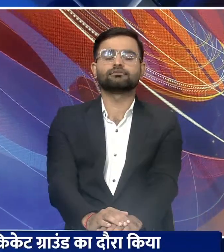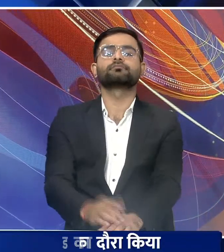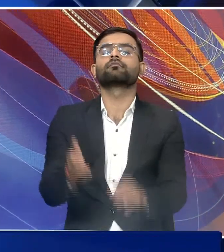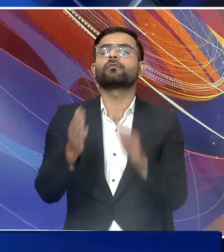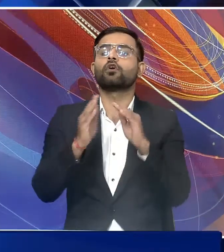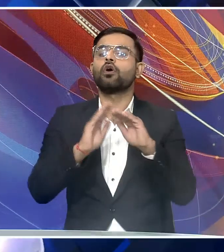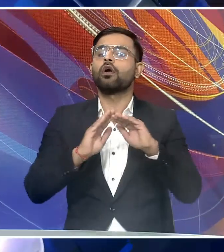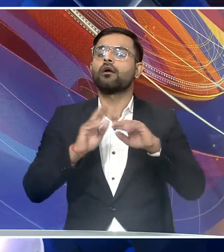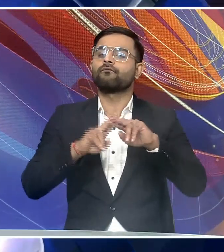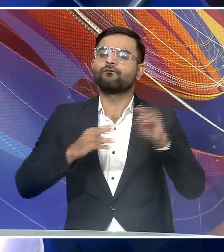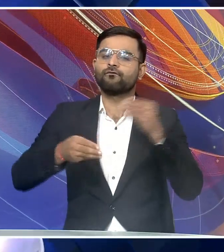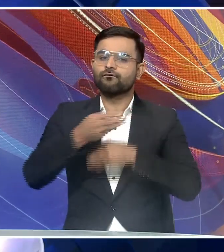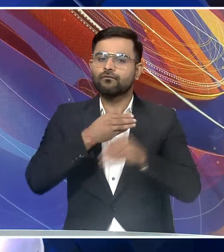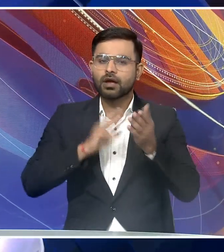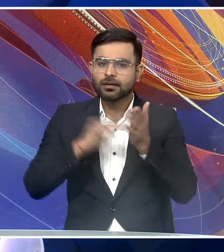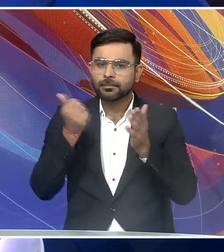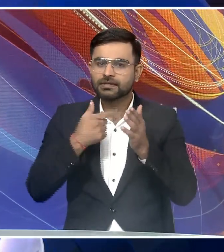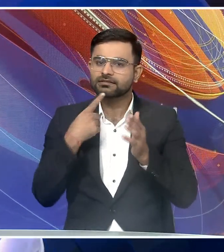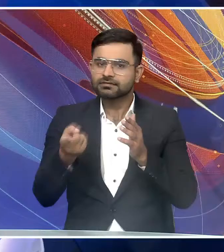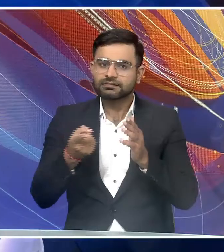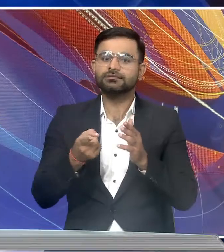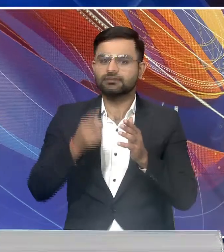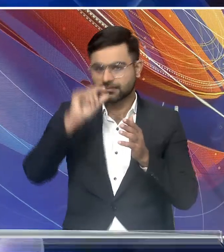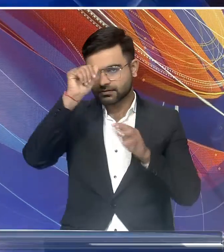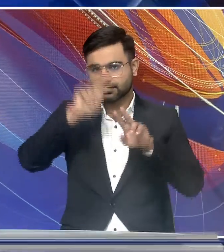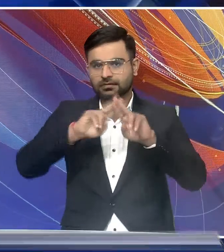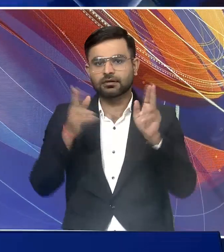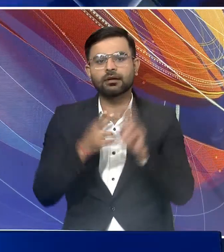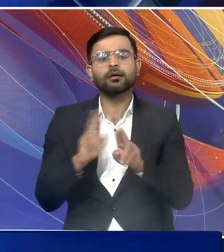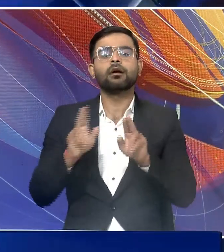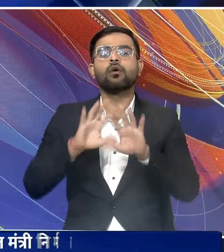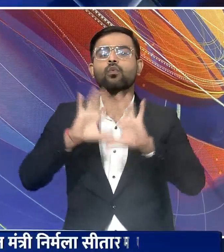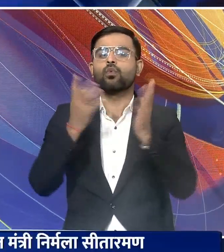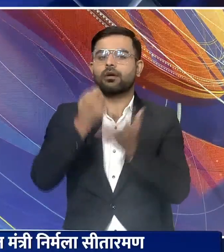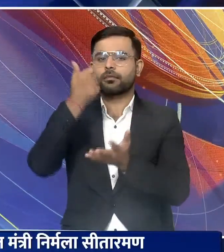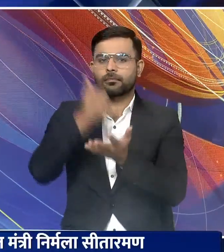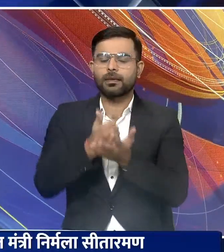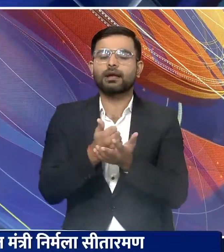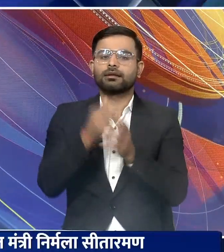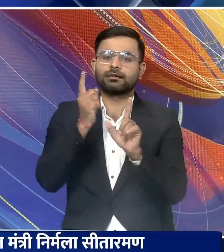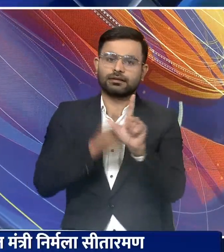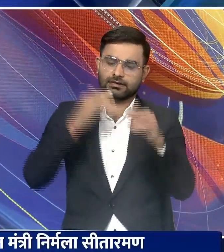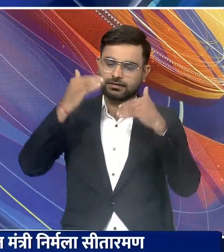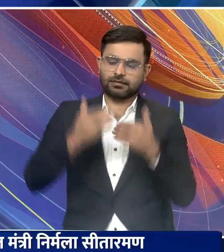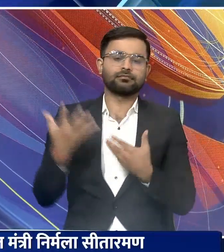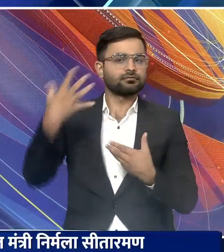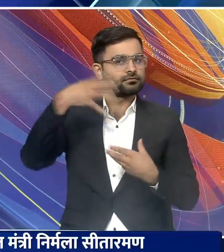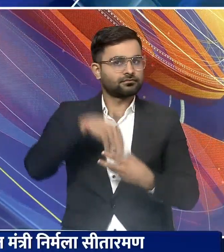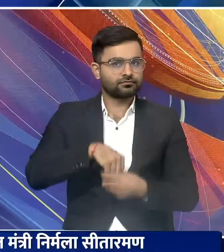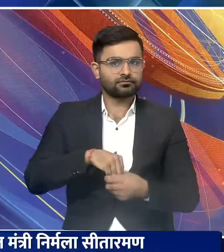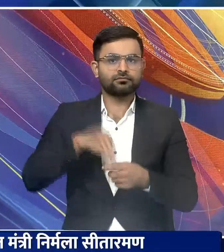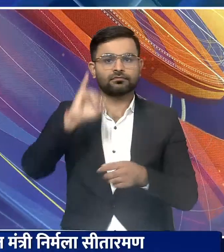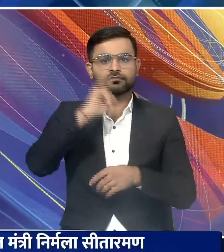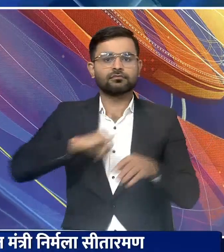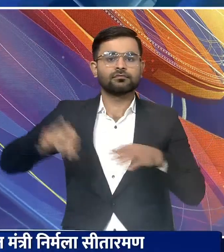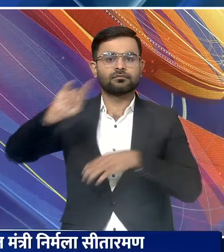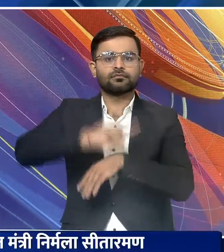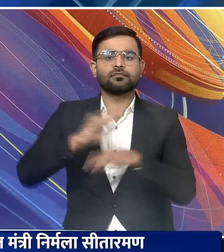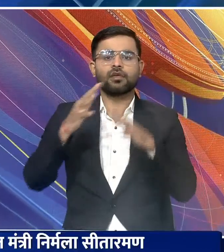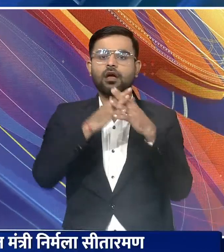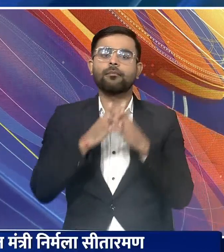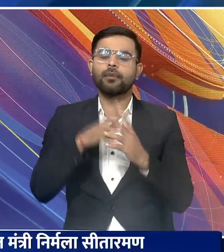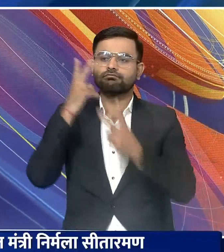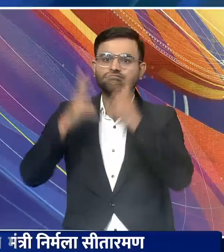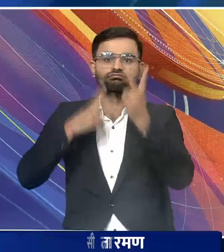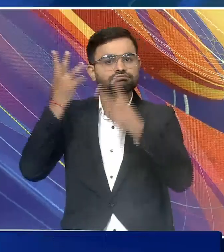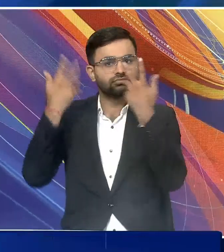केंद्रीय वित्त मंत्री निर्मला सीतारमण अंतर्राष्ट्रीय मुद्रा कोष और विश्व बैंक की सालाना बैठक में भाग लेने के लिए 6 दिवसीय अमेरिका की यात्रा